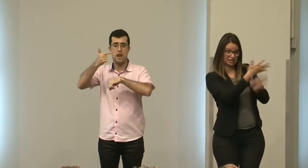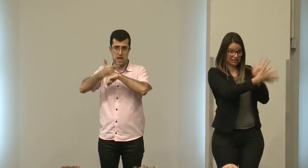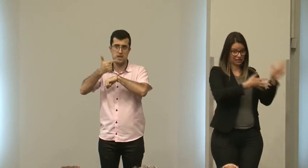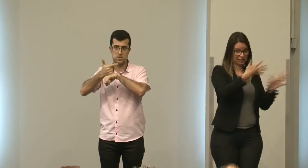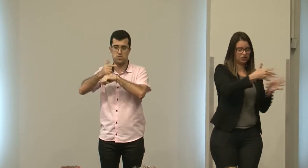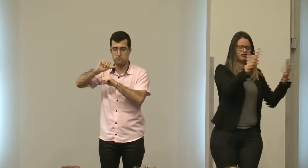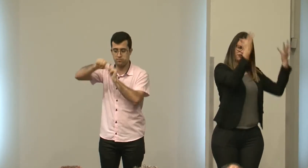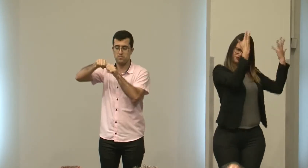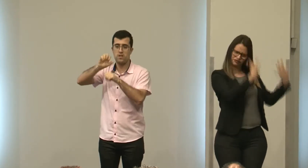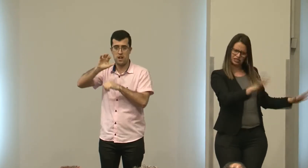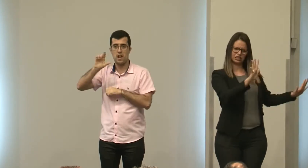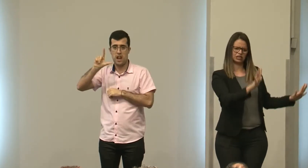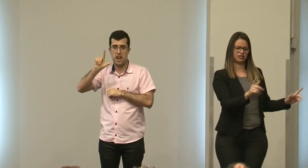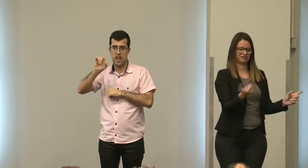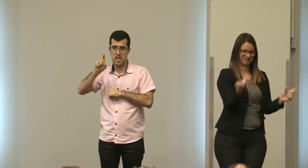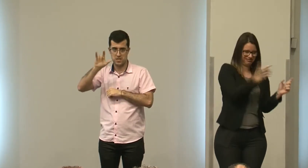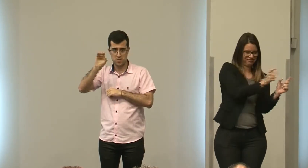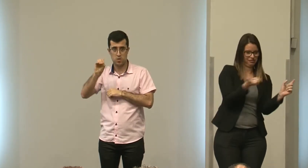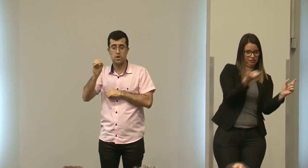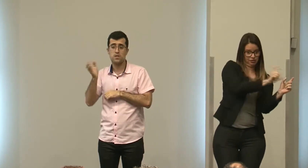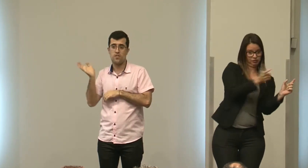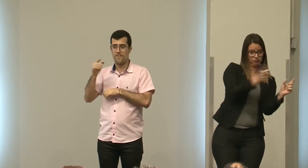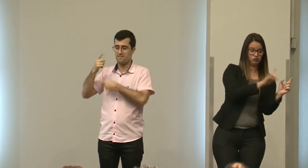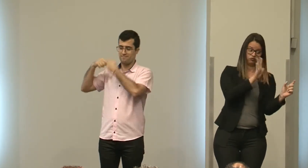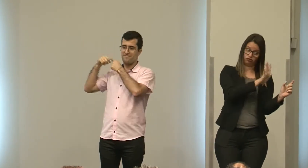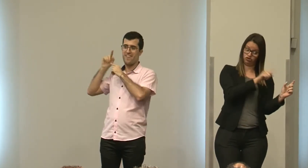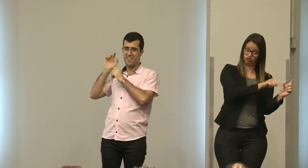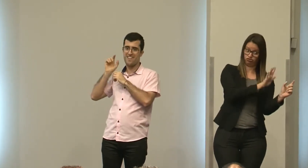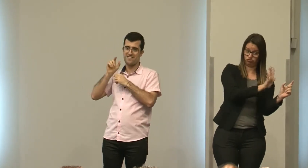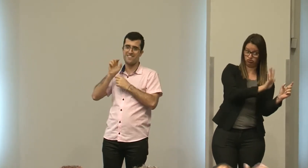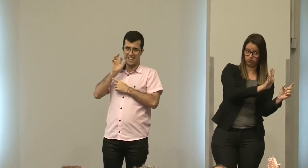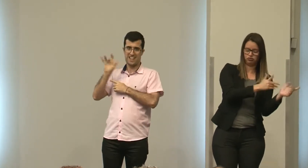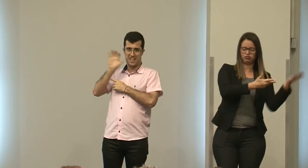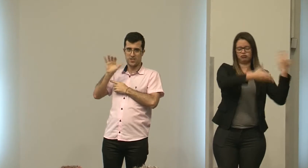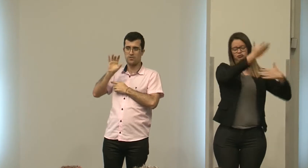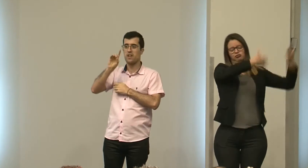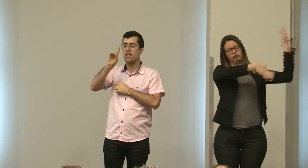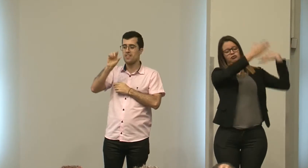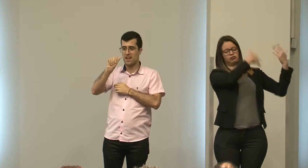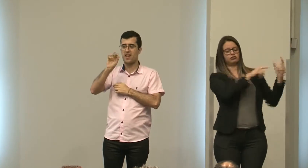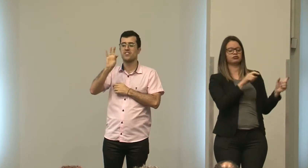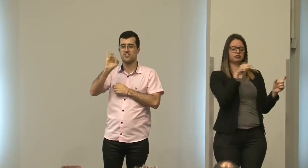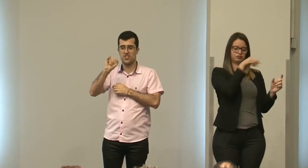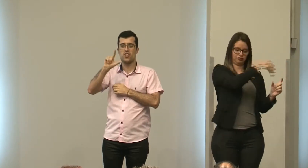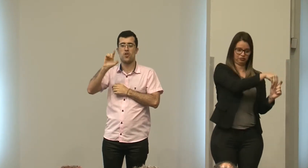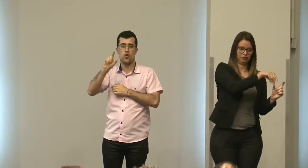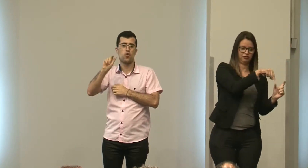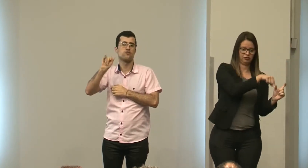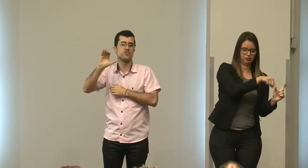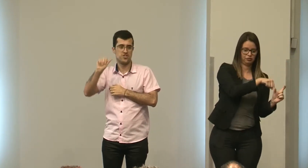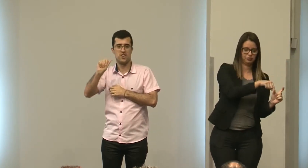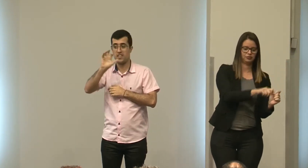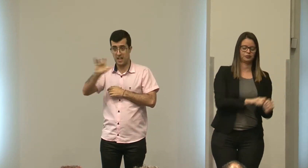O sinal datilológico, ele já é o léxico em si.